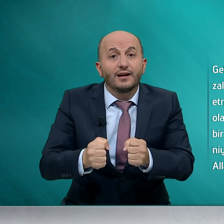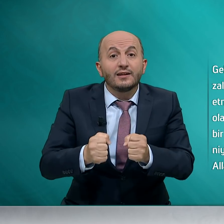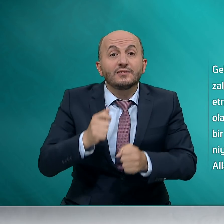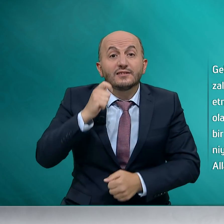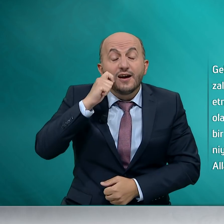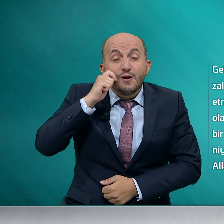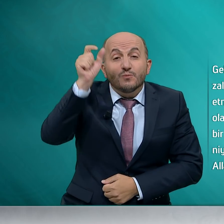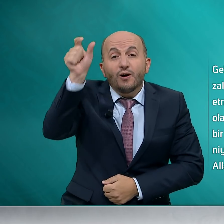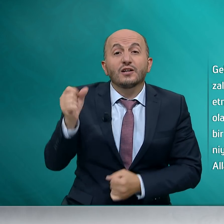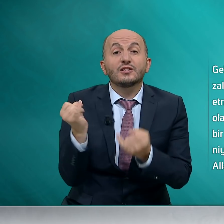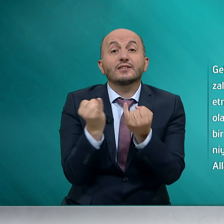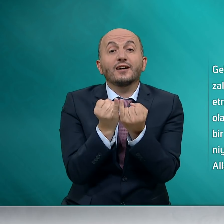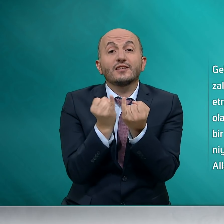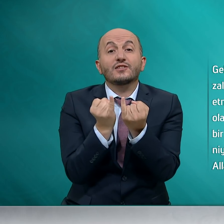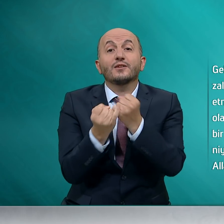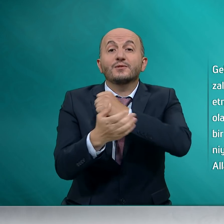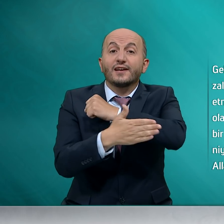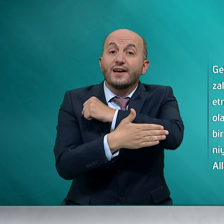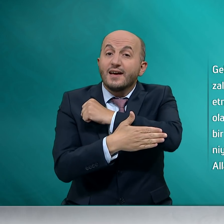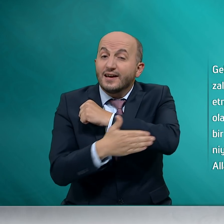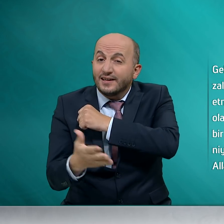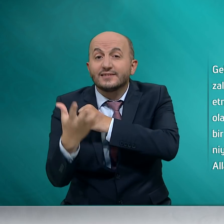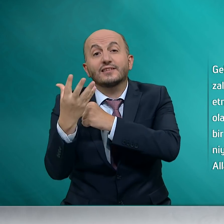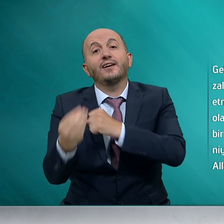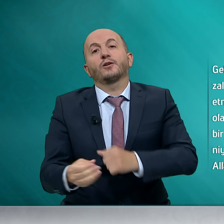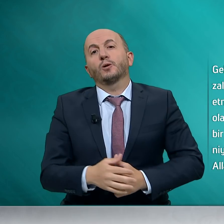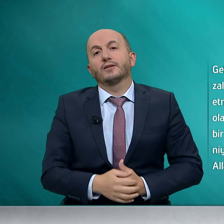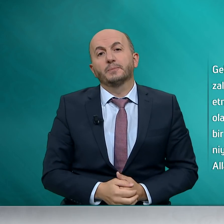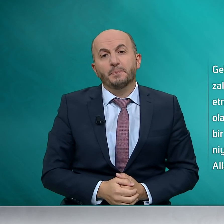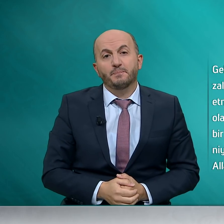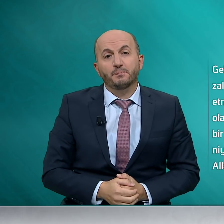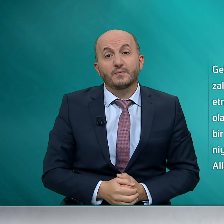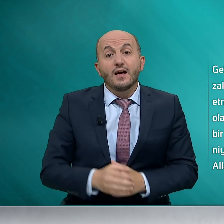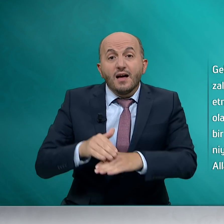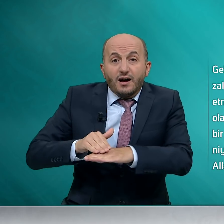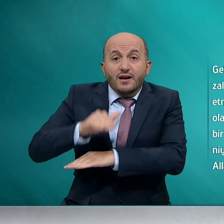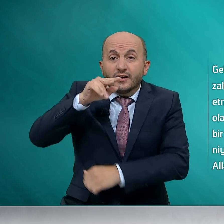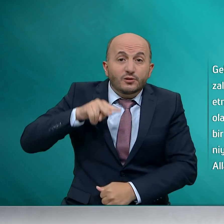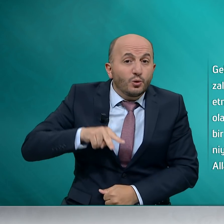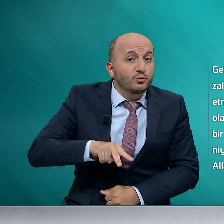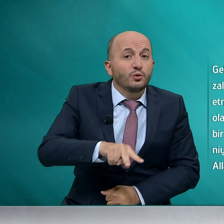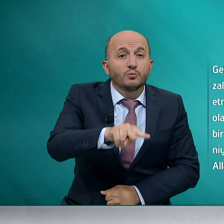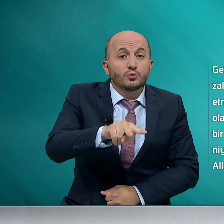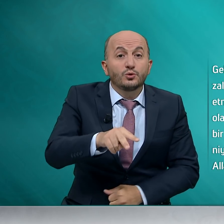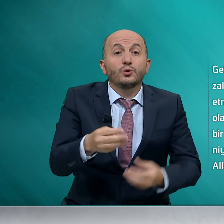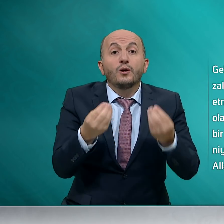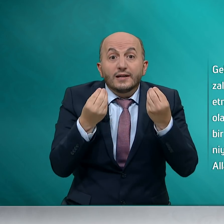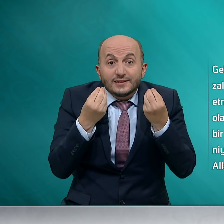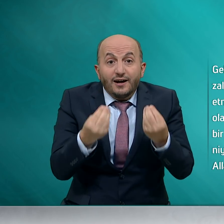kalan muhacir kardeşlerimize ensar olalım. Hayat yolculuğumuzu kamil